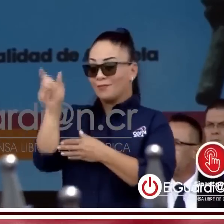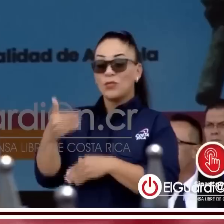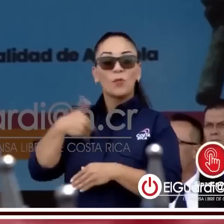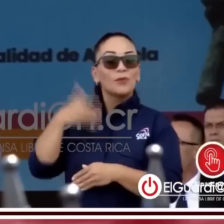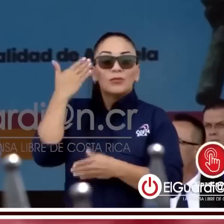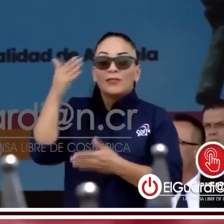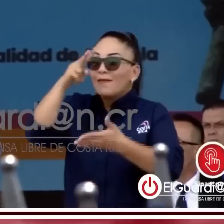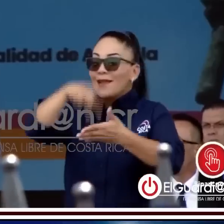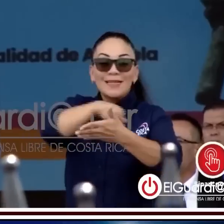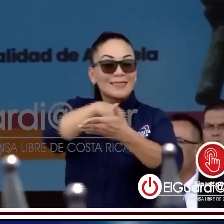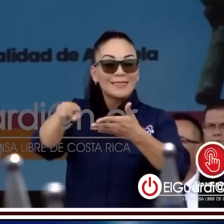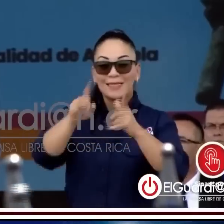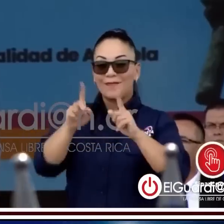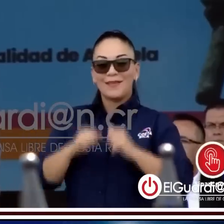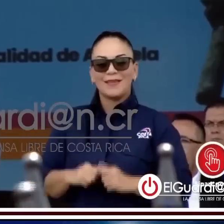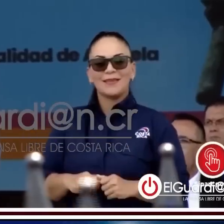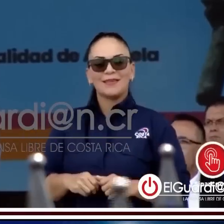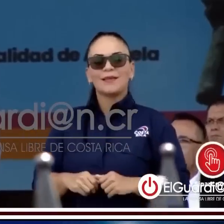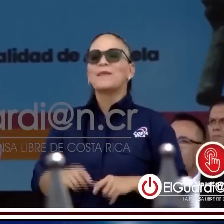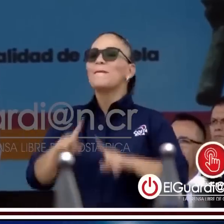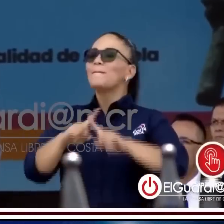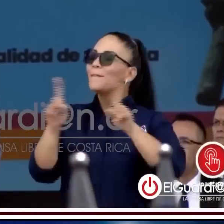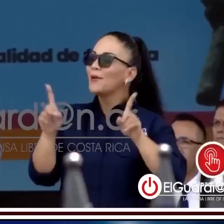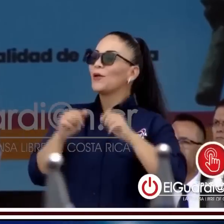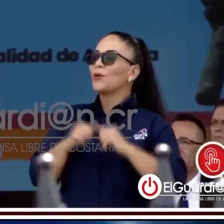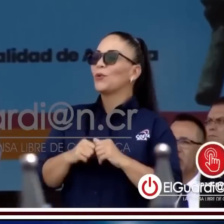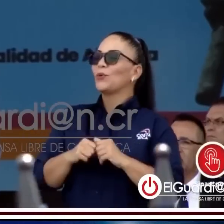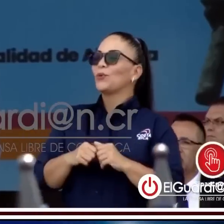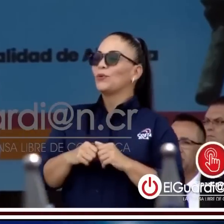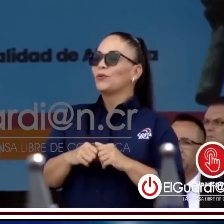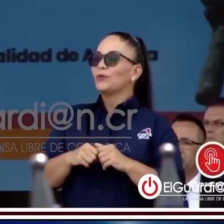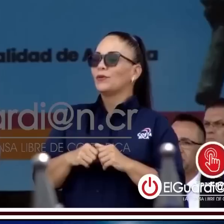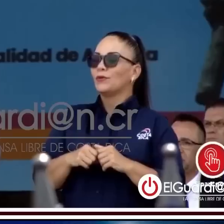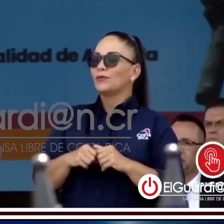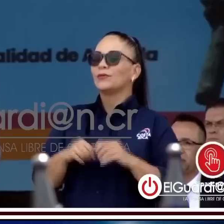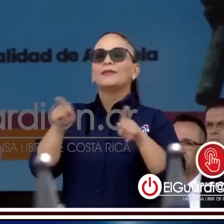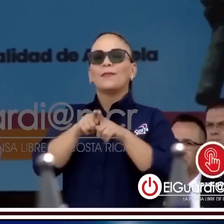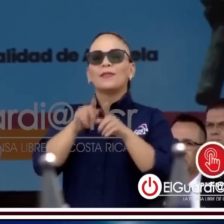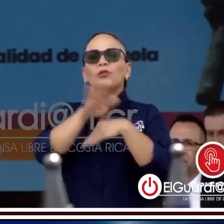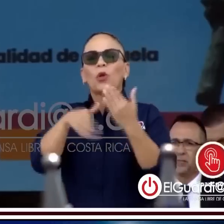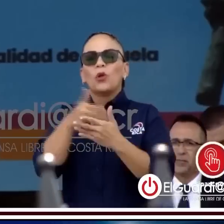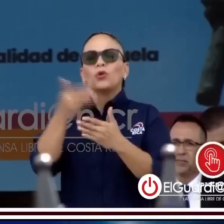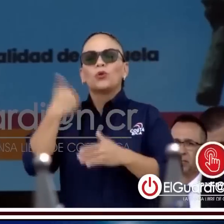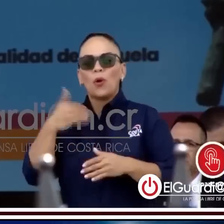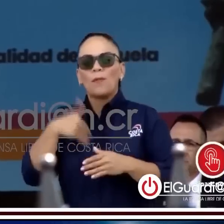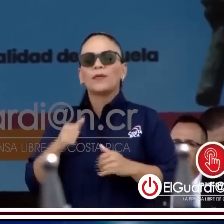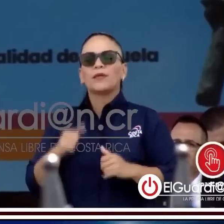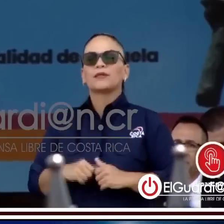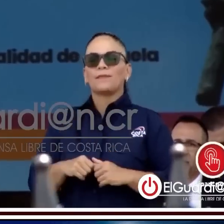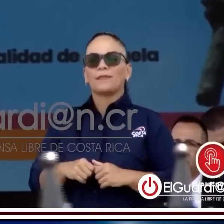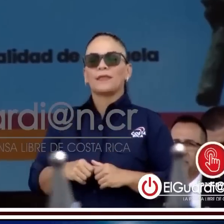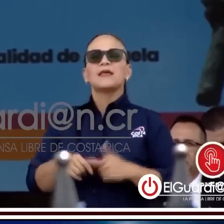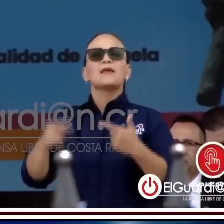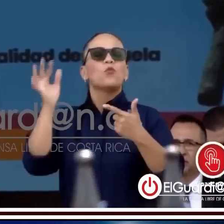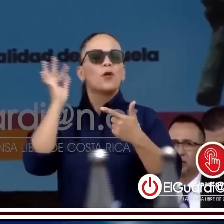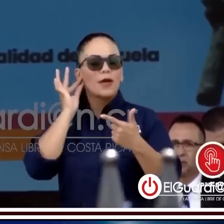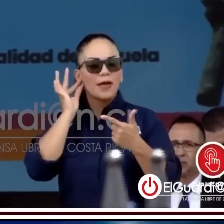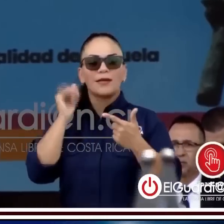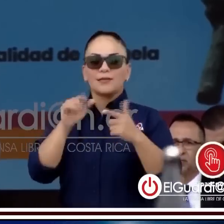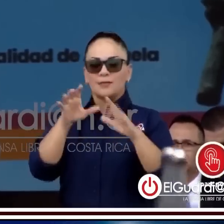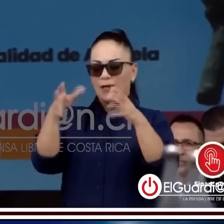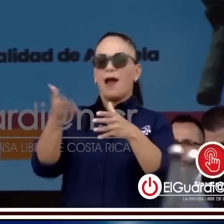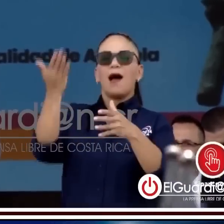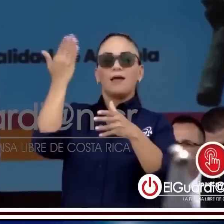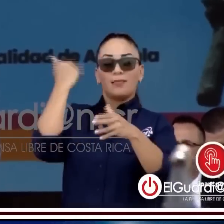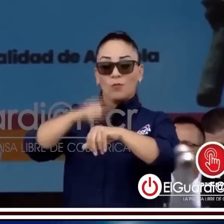escribir, pero también de todos y todas las mujeres, de todos los hombres y de las mujeres que